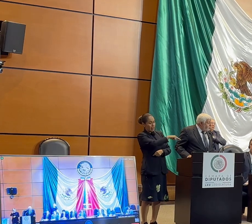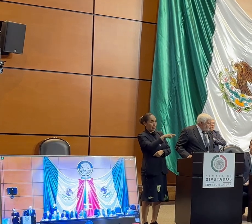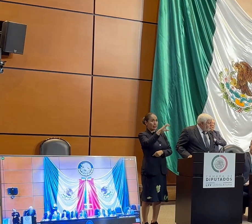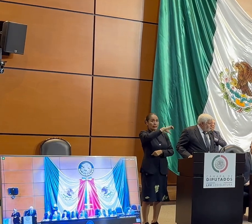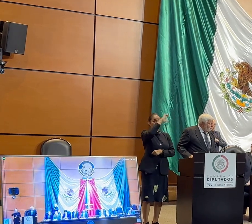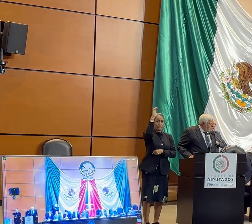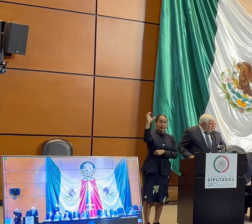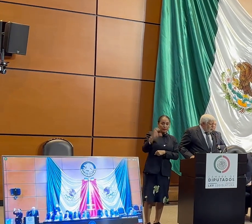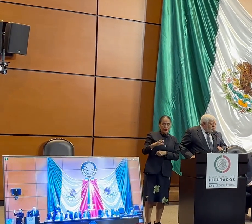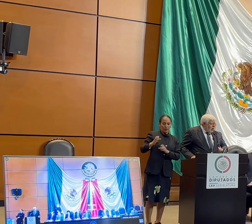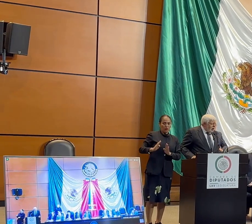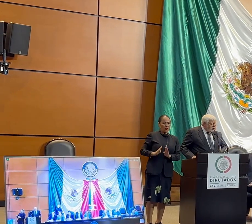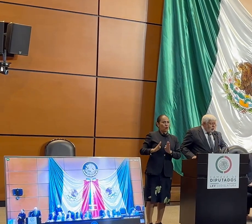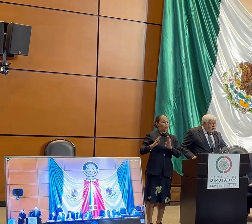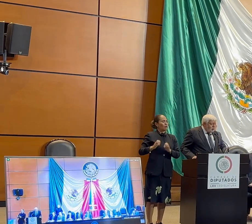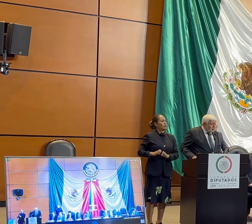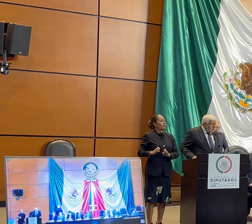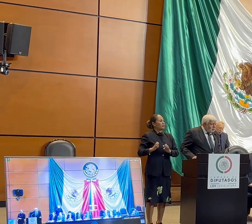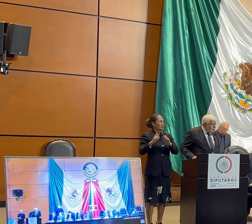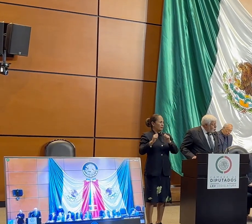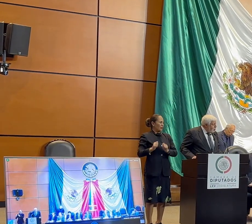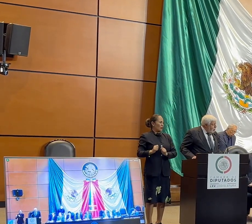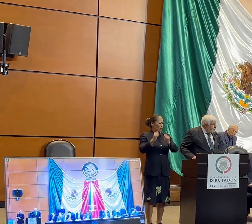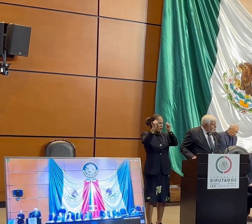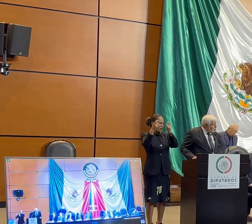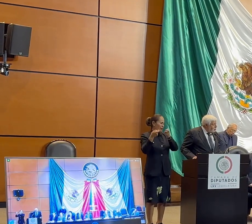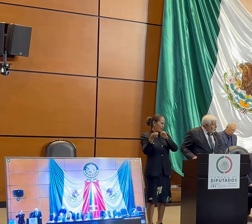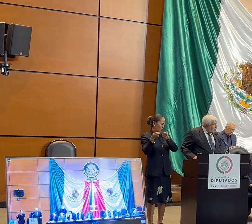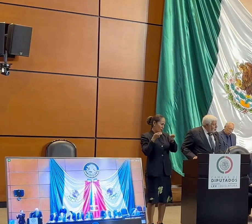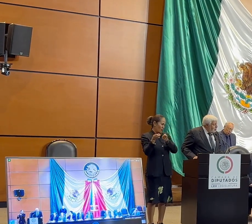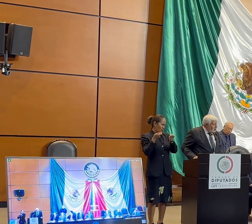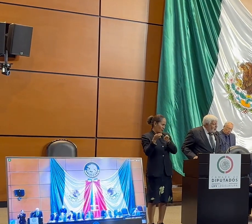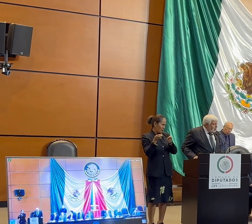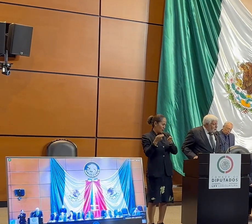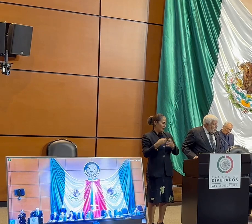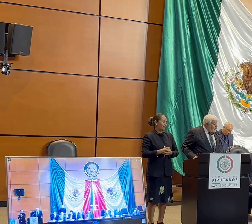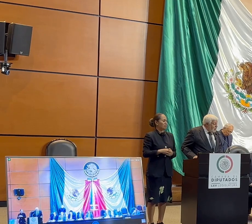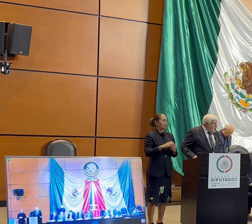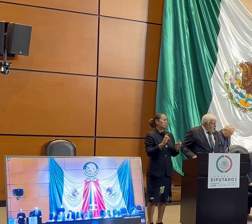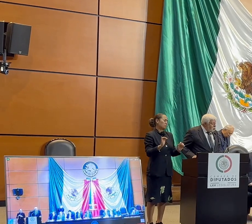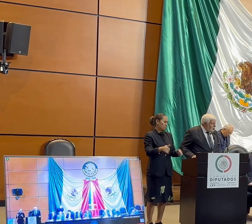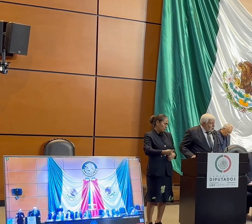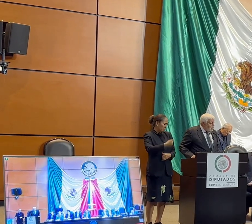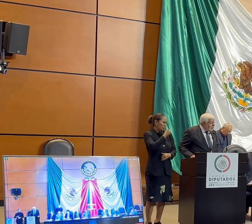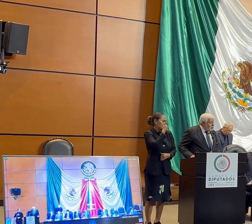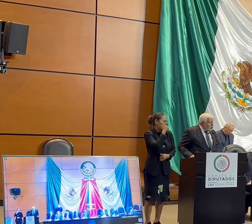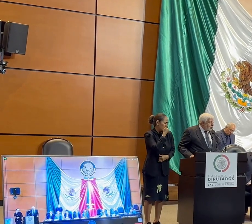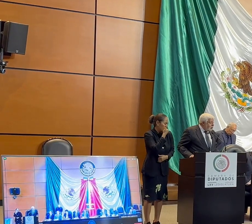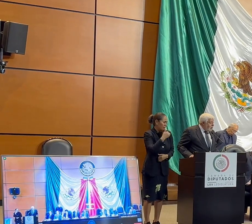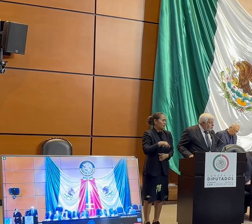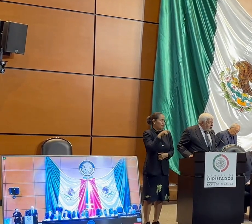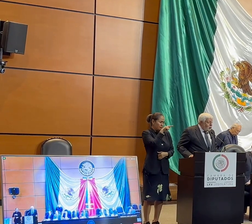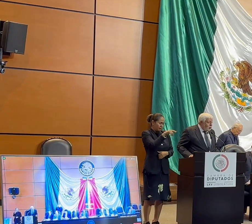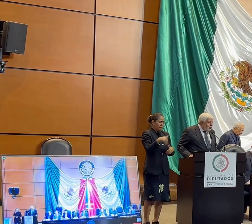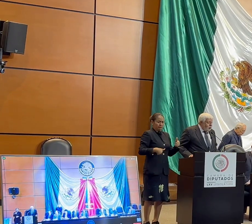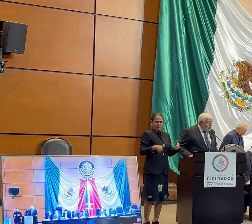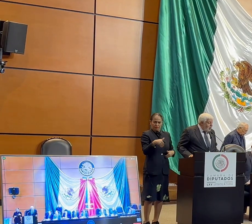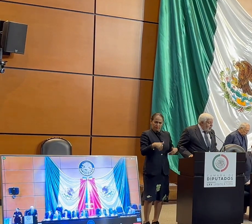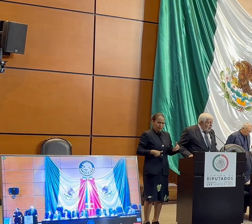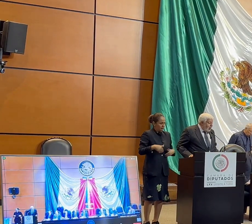aéreo y por alguna razón nos hablamos para decirme, no te vayas a molestar,